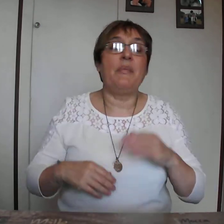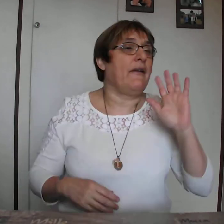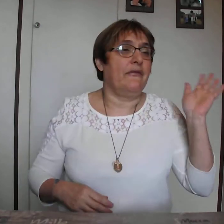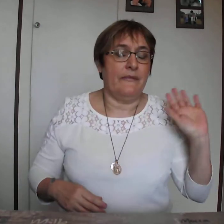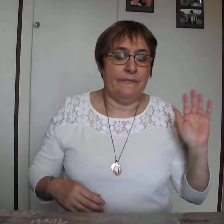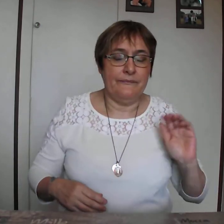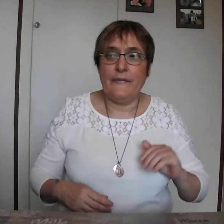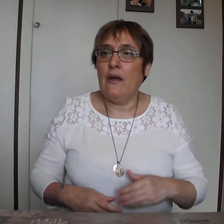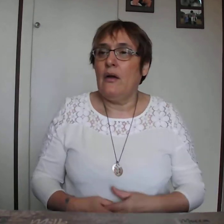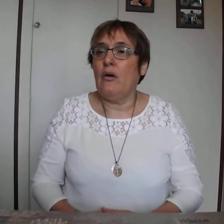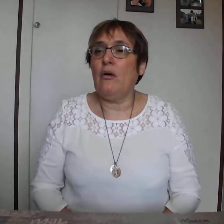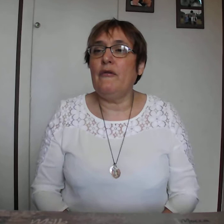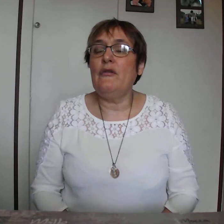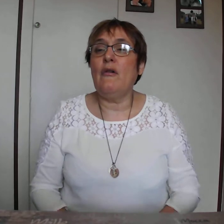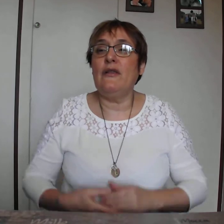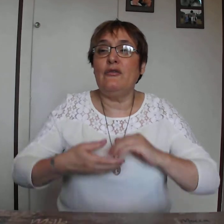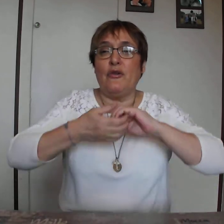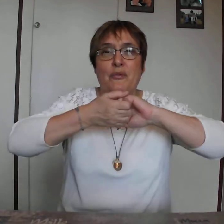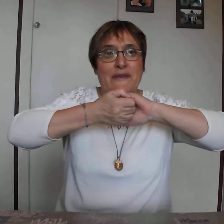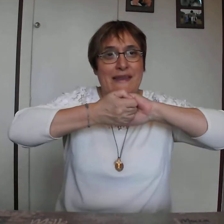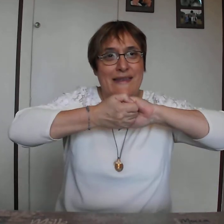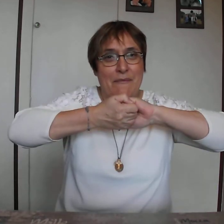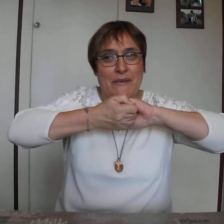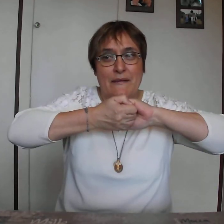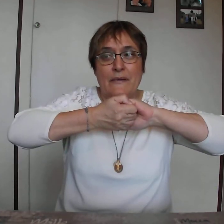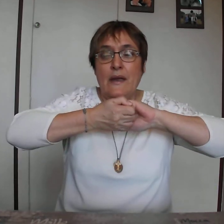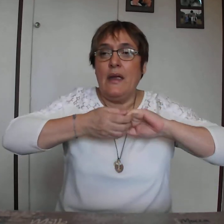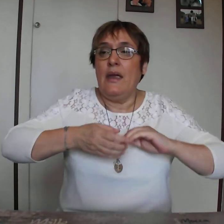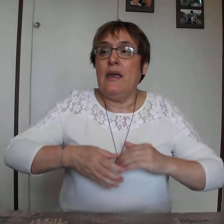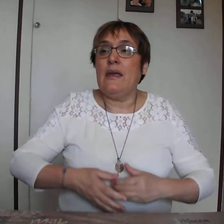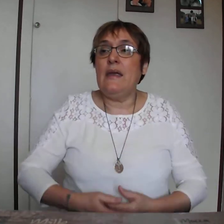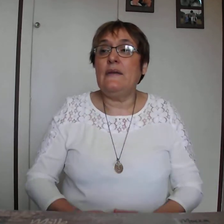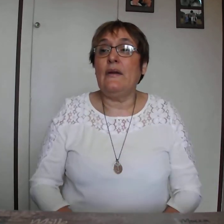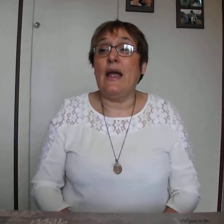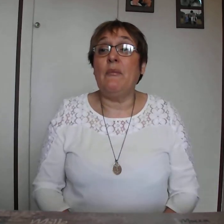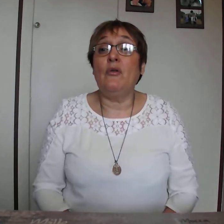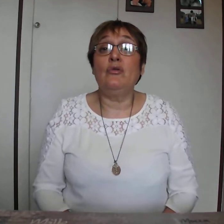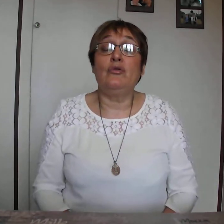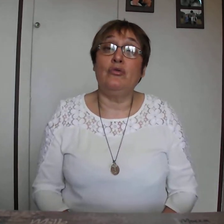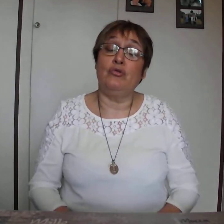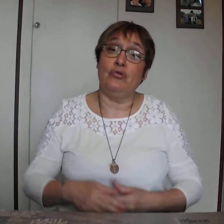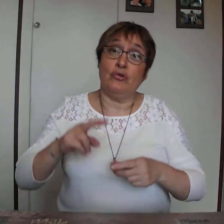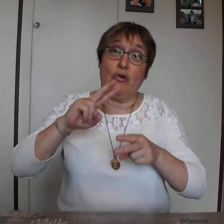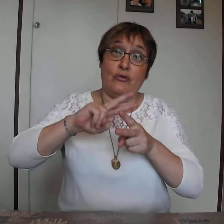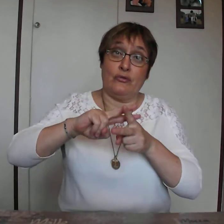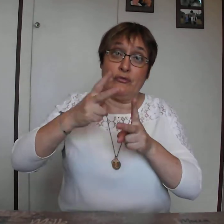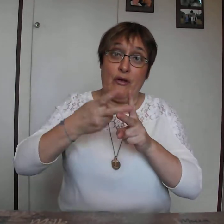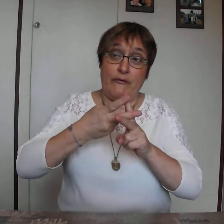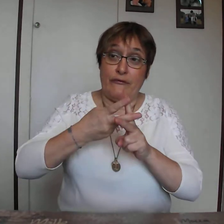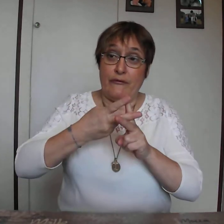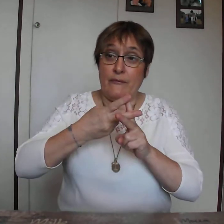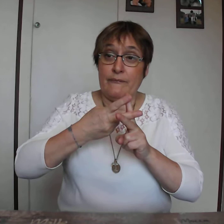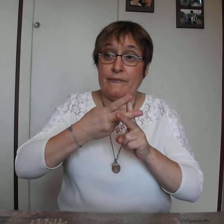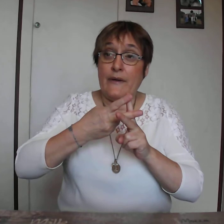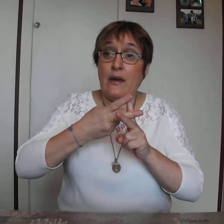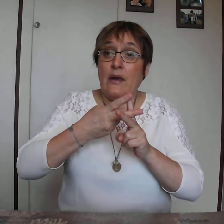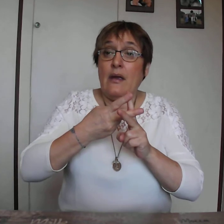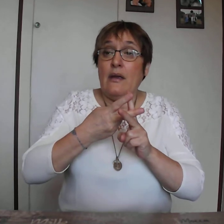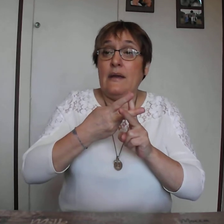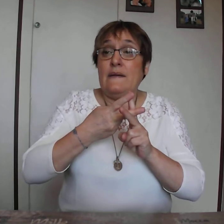Bref, revenons à notre petit ami qui se lamente toujours dans son œuf.